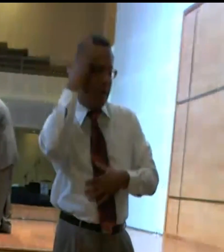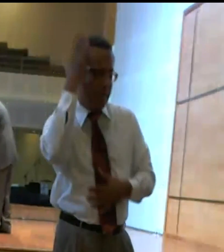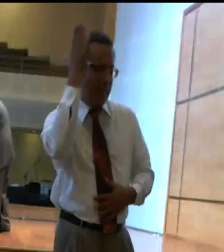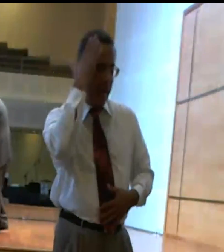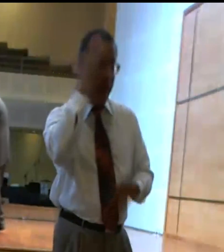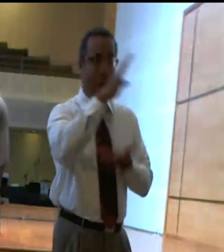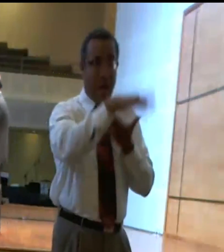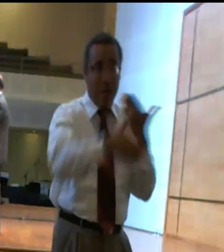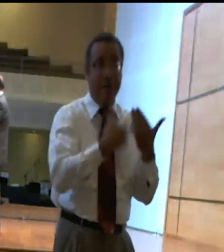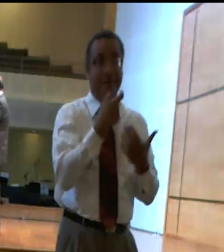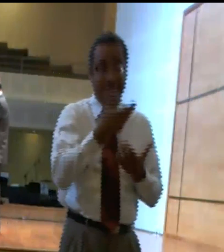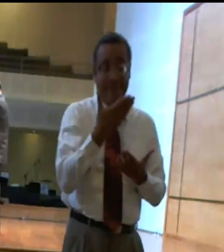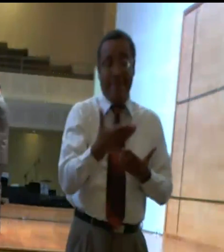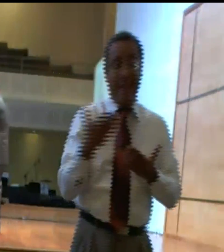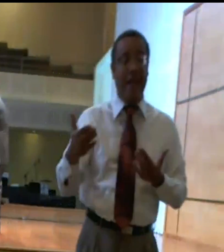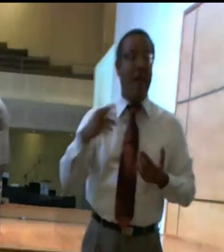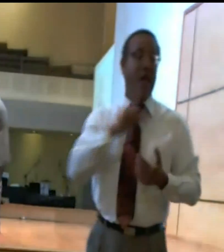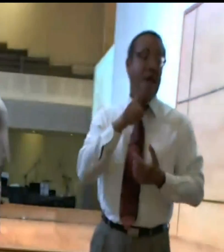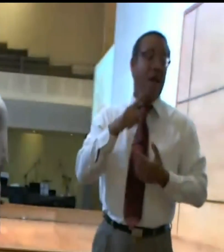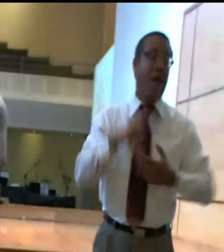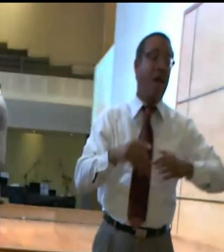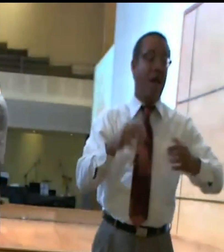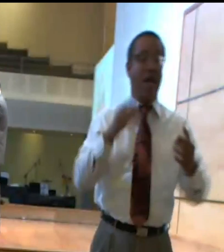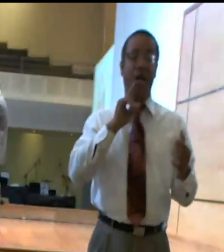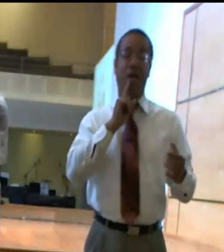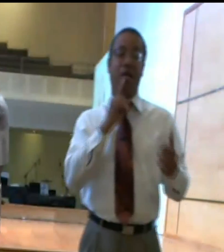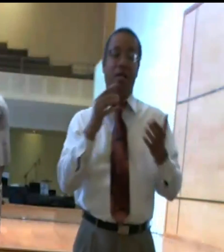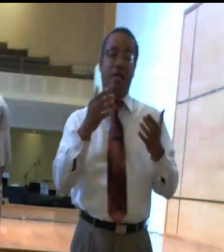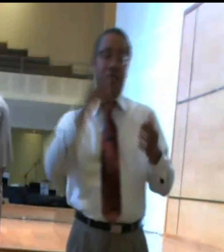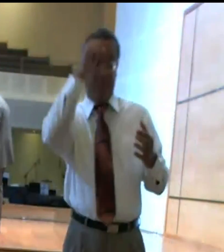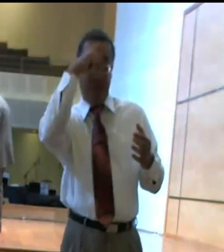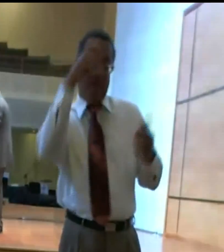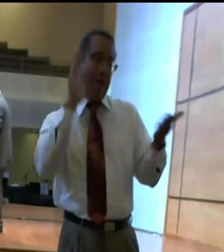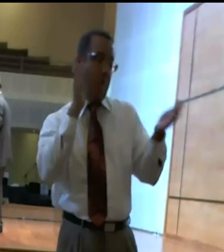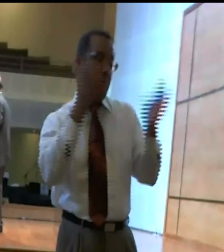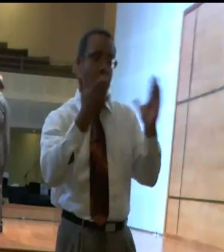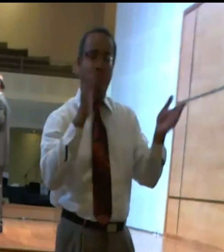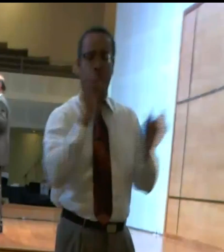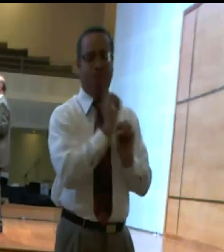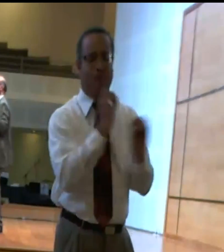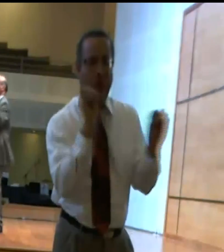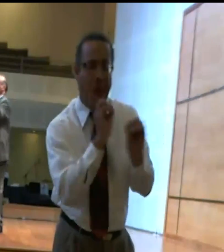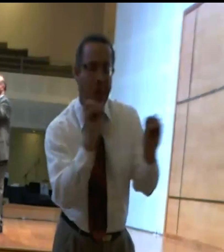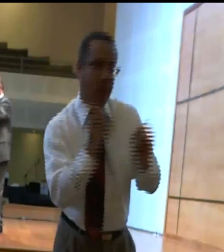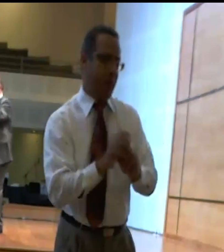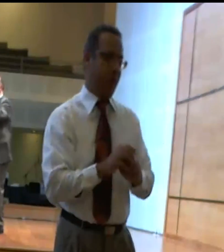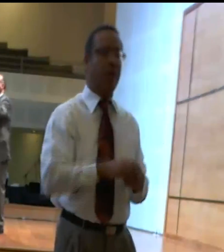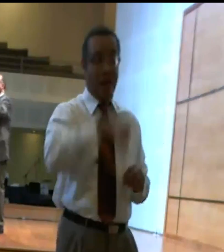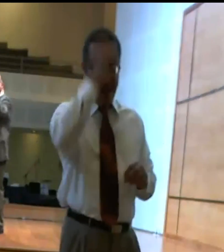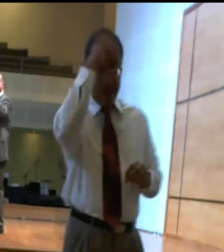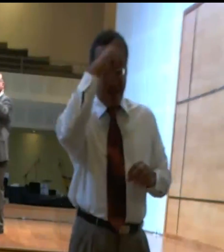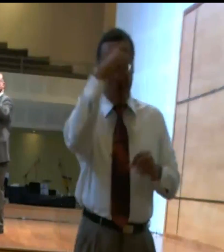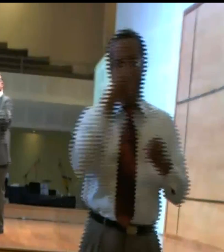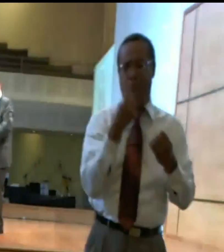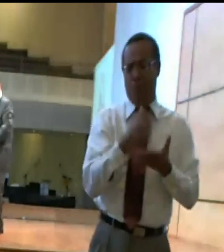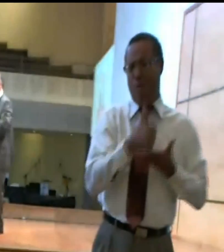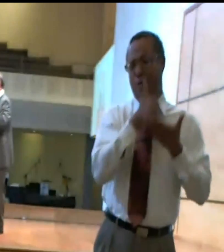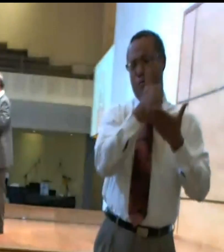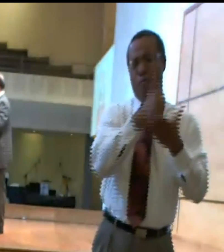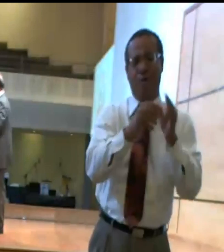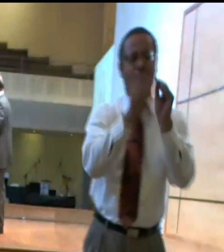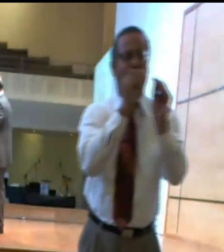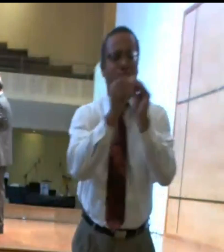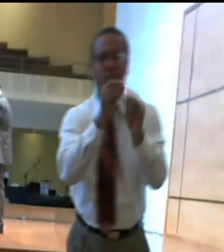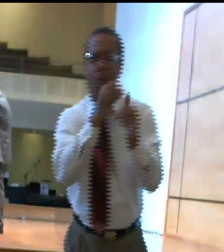diciéndonos básicamente que la sabiduría no tiene comparación, ¿quién como el sabio? Que la sabiduría nos ayuda a